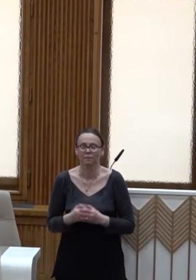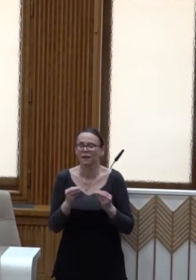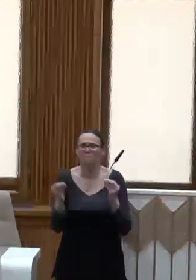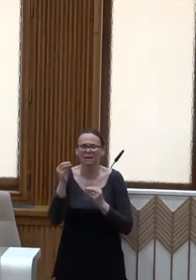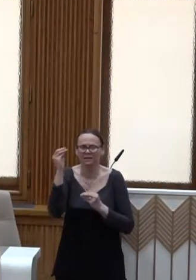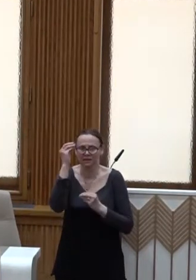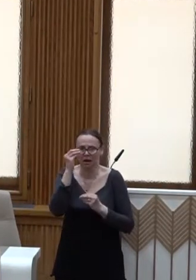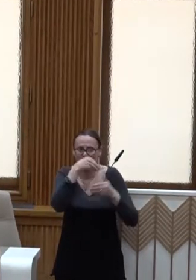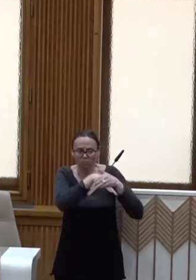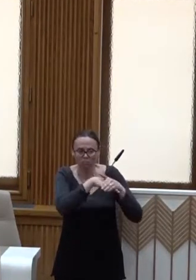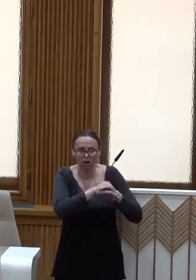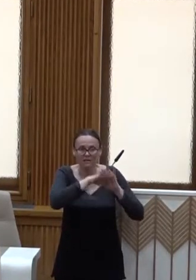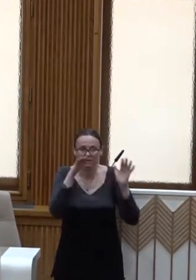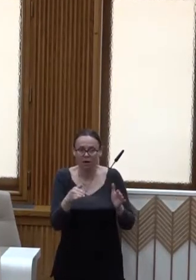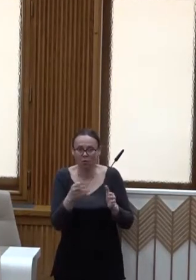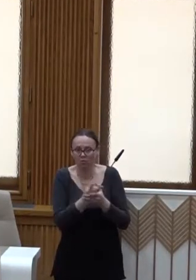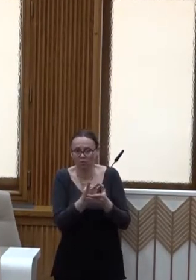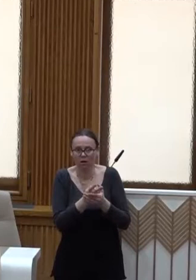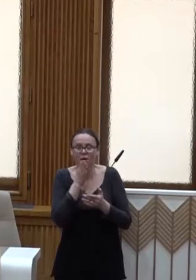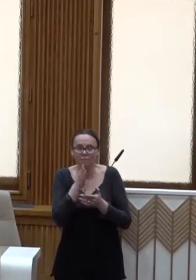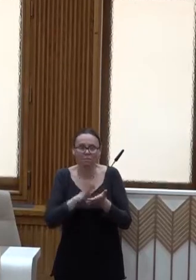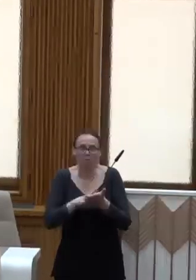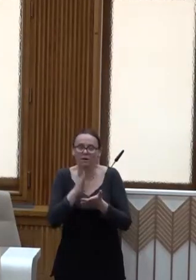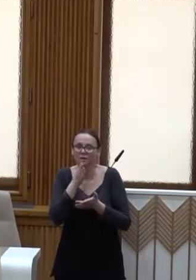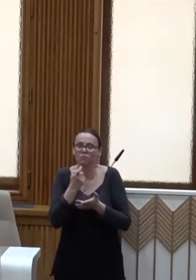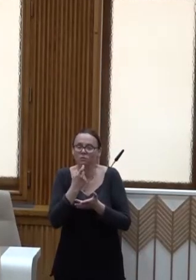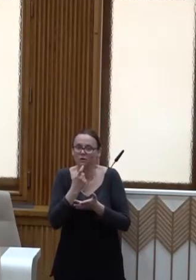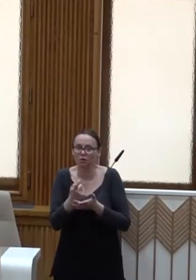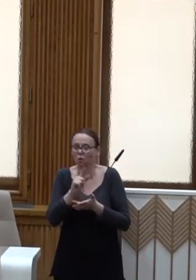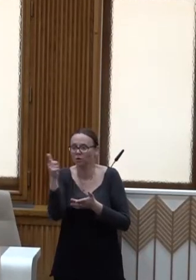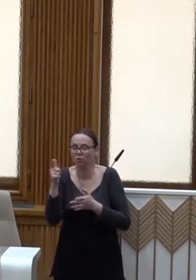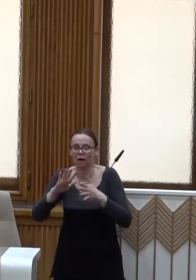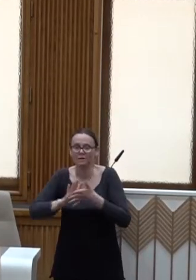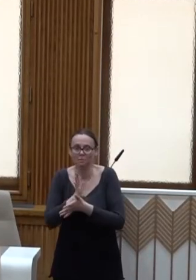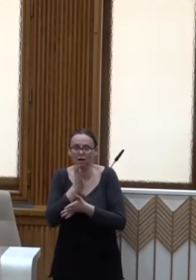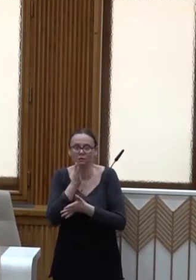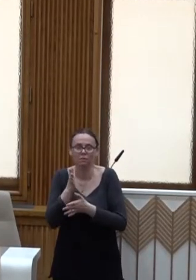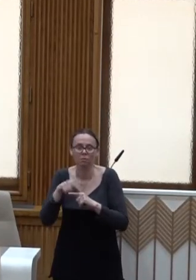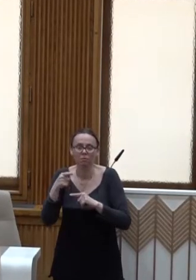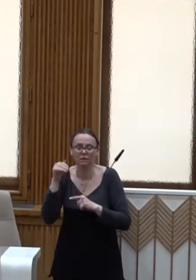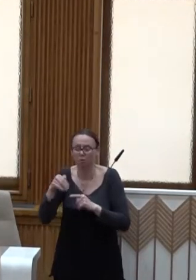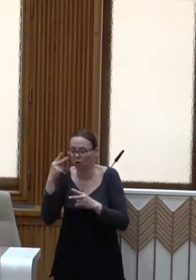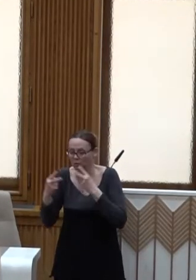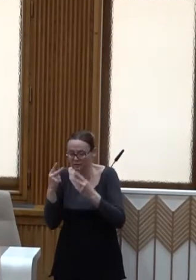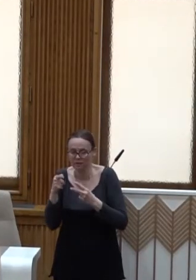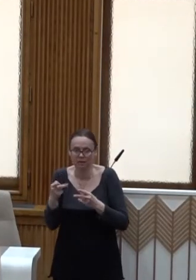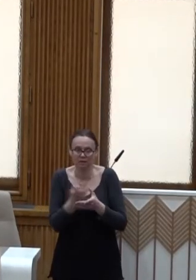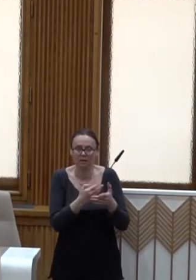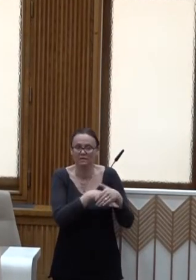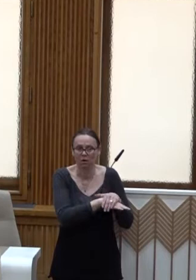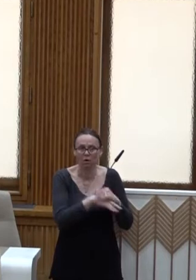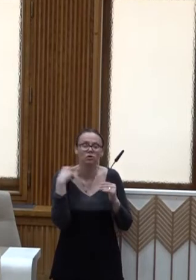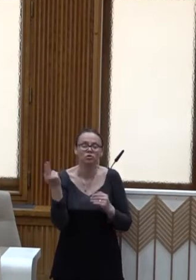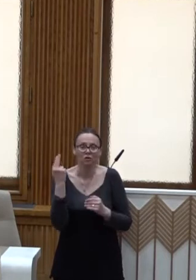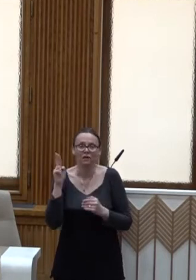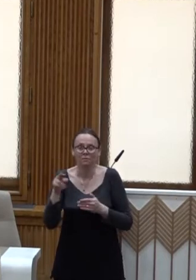Pretirano kopičenje zalog pa pomeni, da bo za nekoga drugega to zmanjkalo, ne, in bo tisti moral potem te zaloge iskati. Slovenija